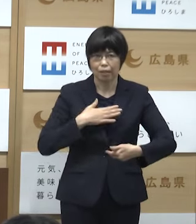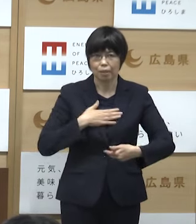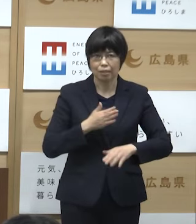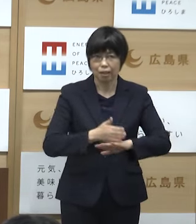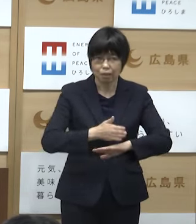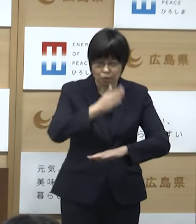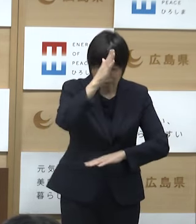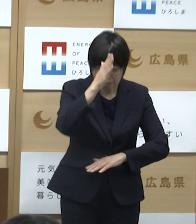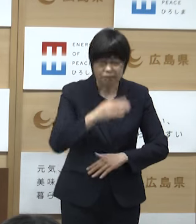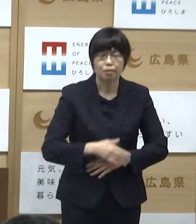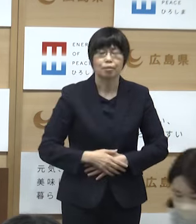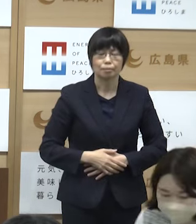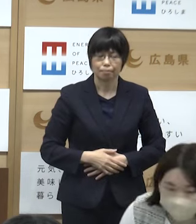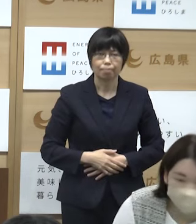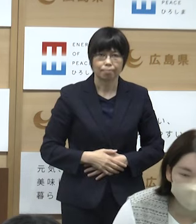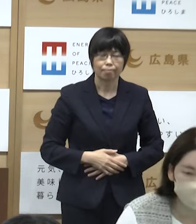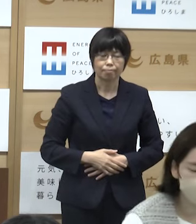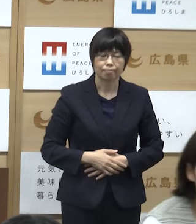ます。